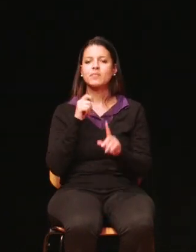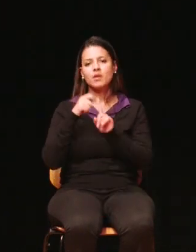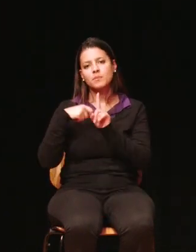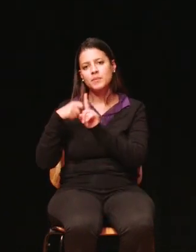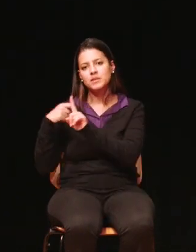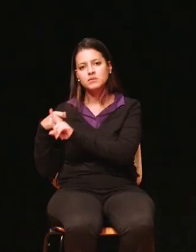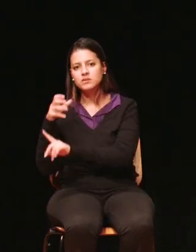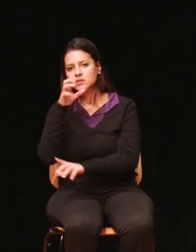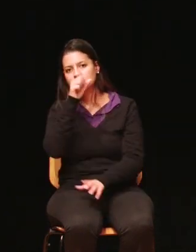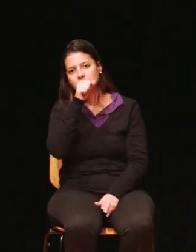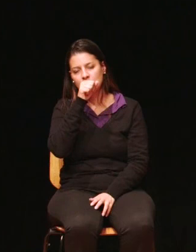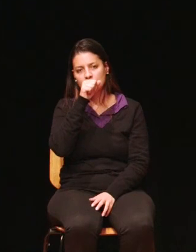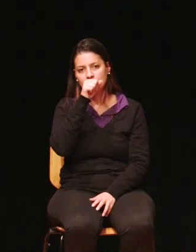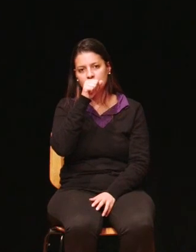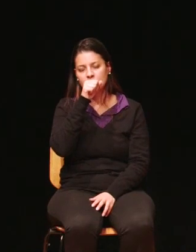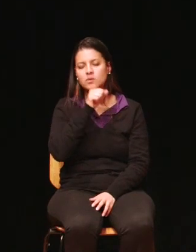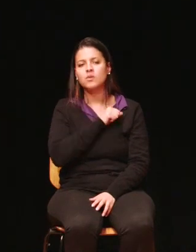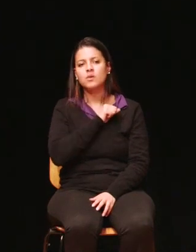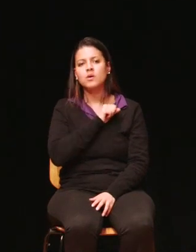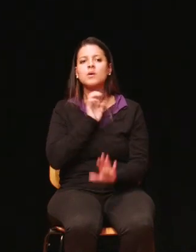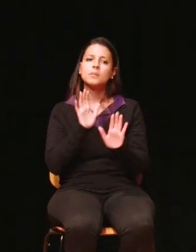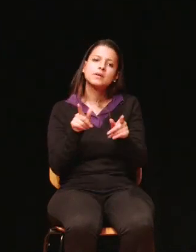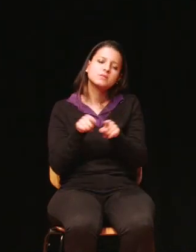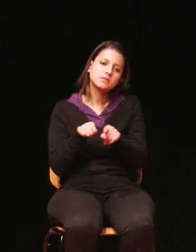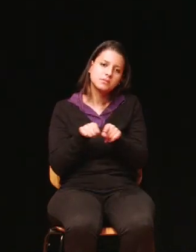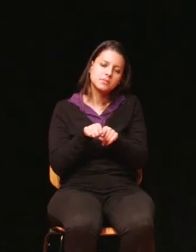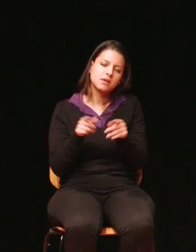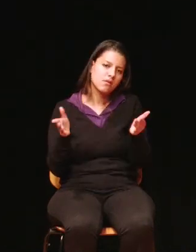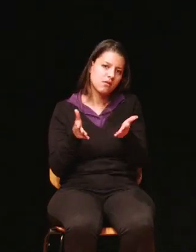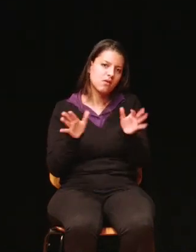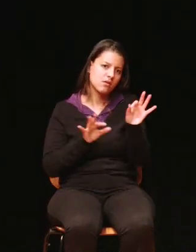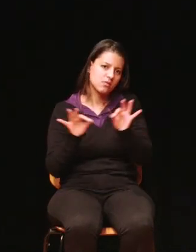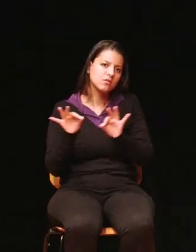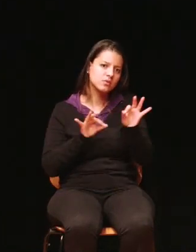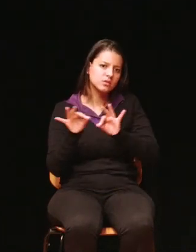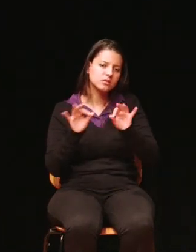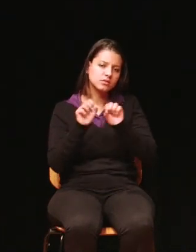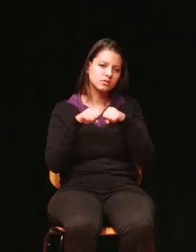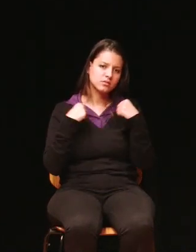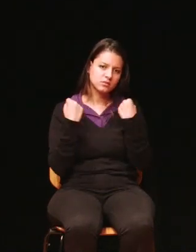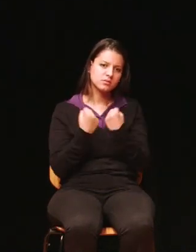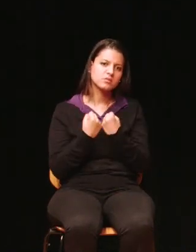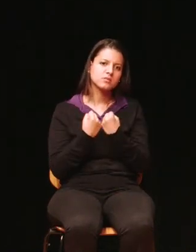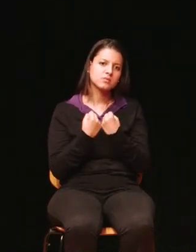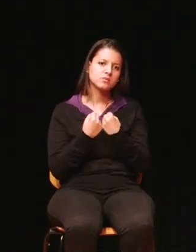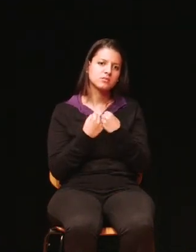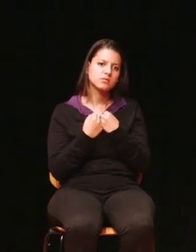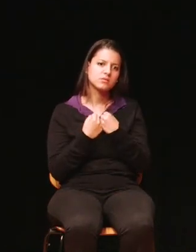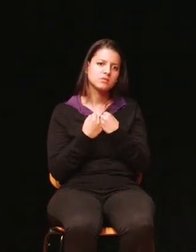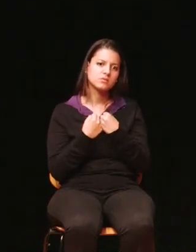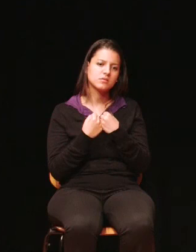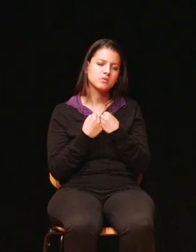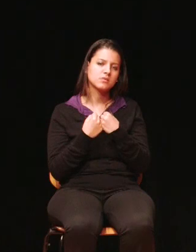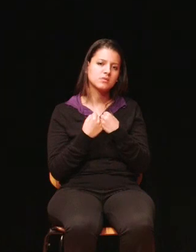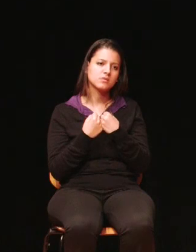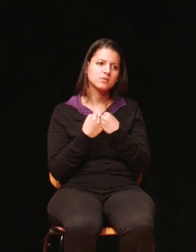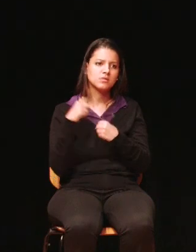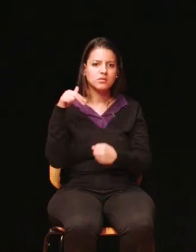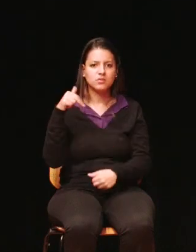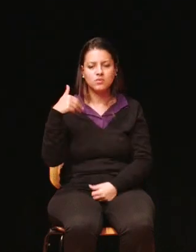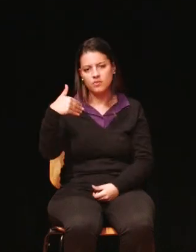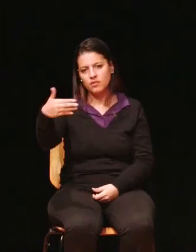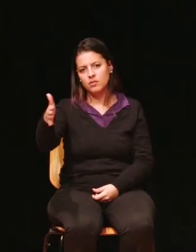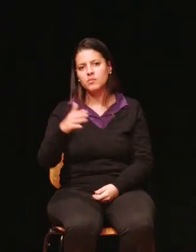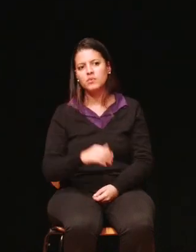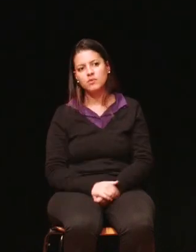aos sábados, mas também estamos agora organizando um seminário para novembro, dia 28